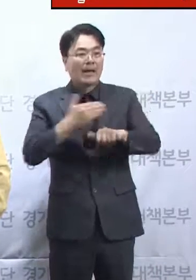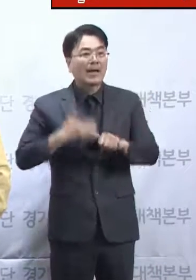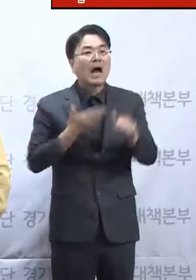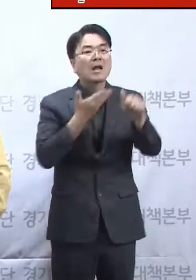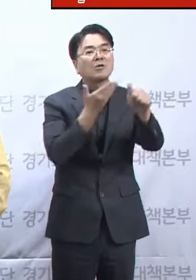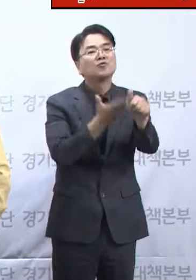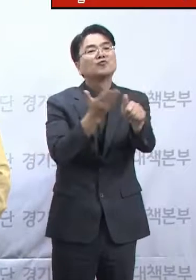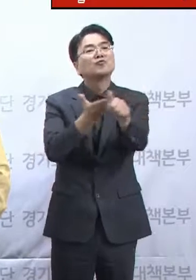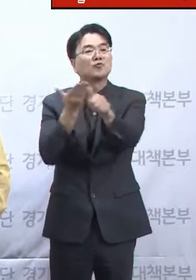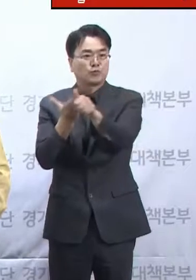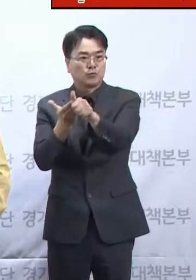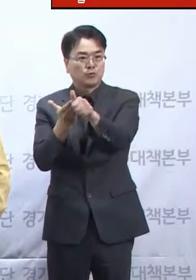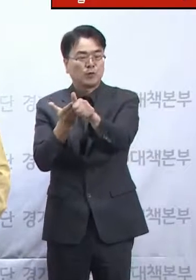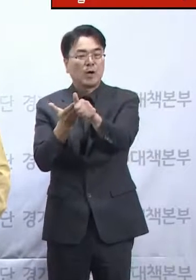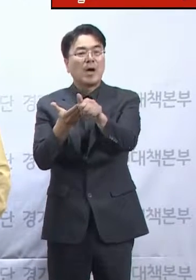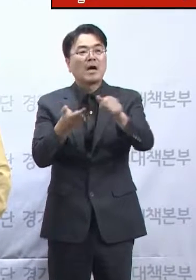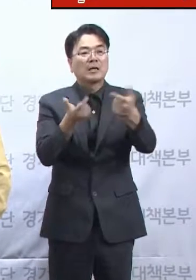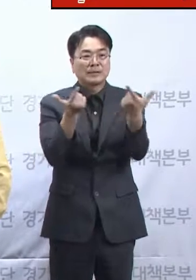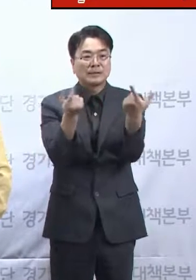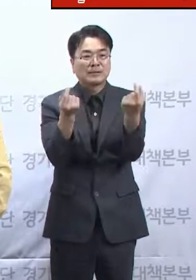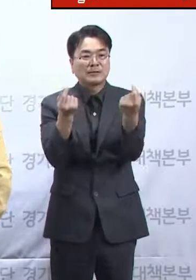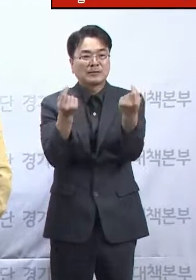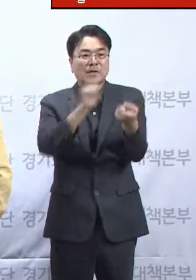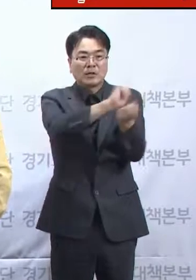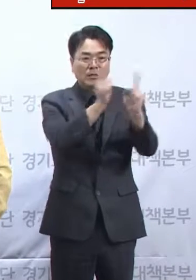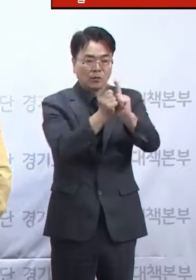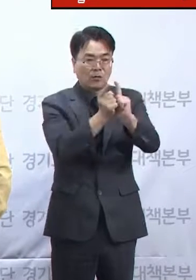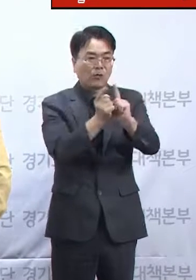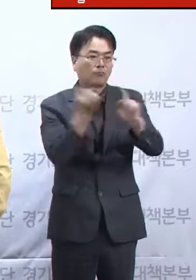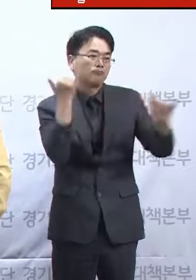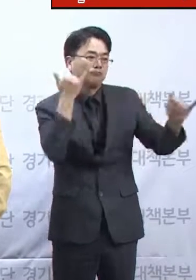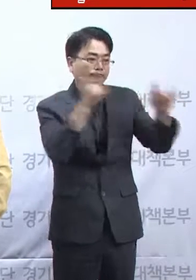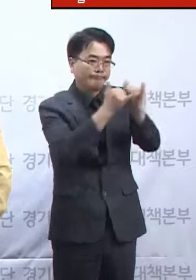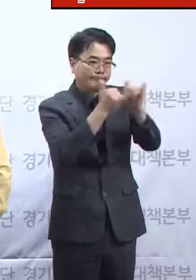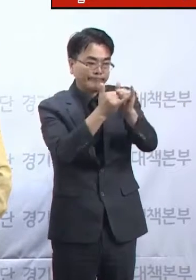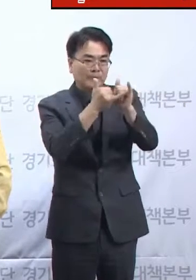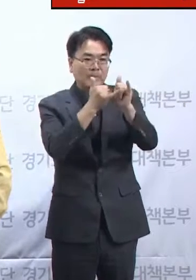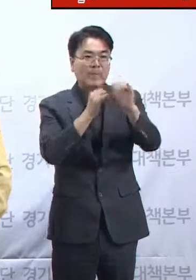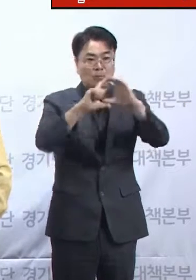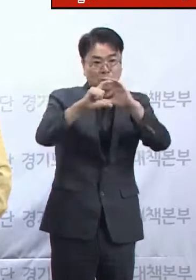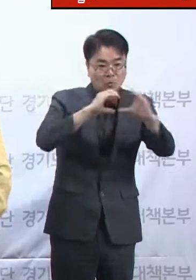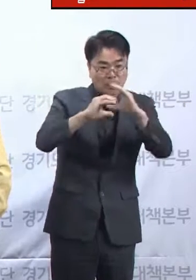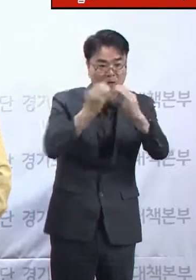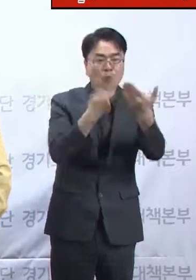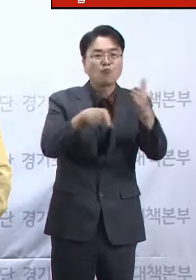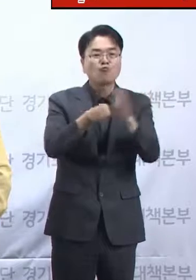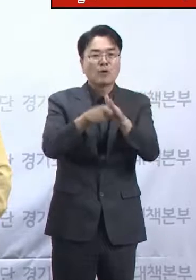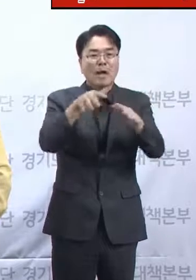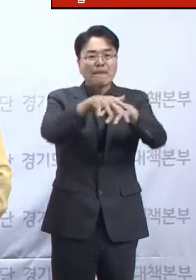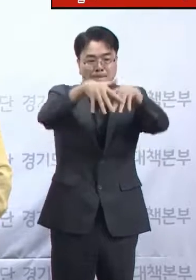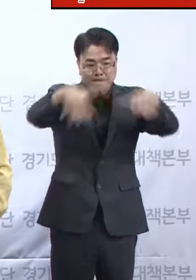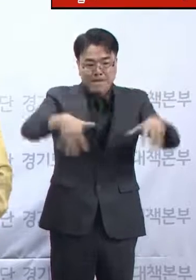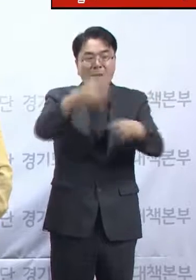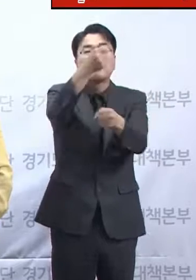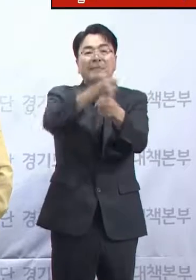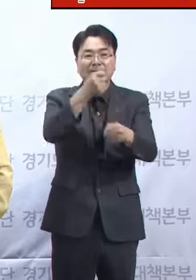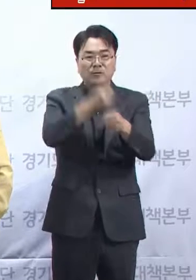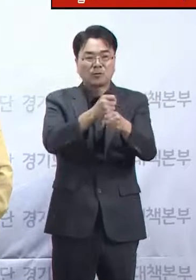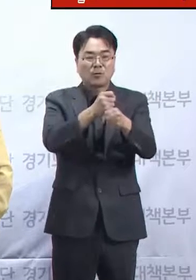위해서 연락망을 다시 한번 재점검하고 이 사안이 발생할 때마다 학생과 학부모에게